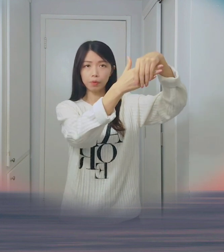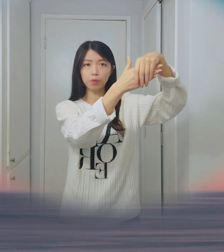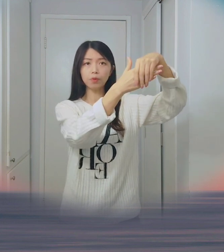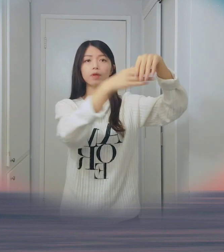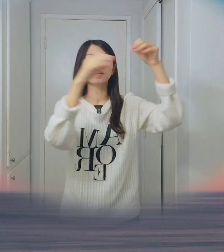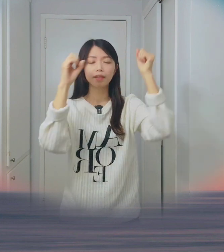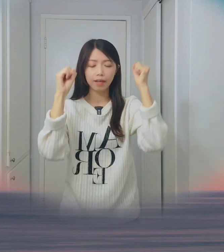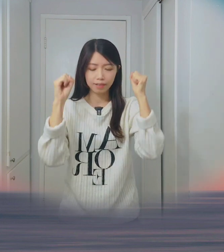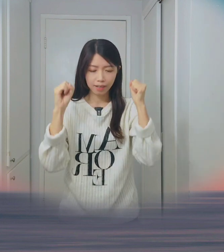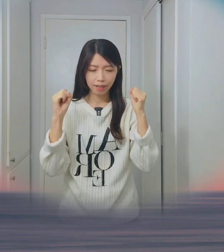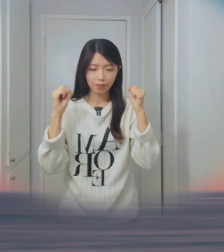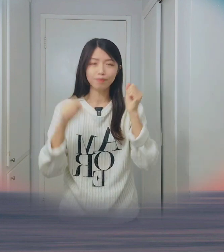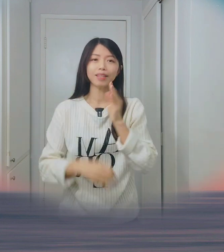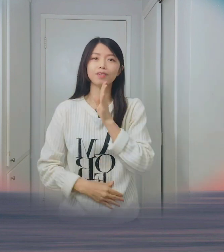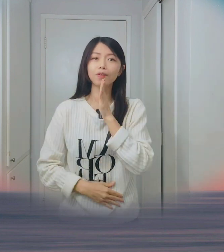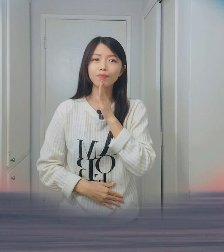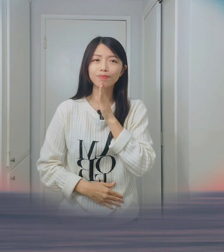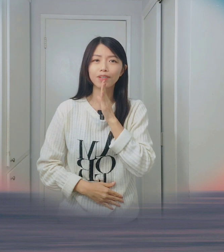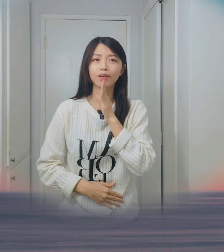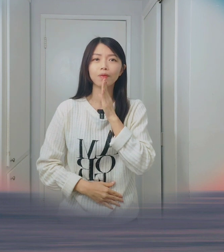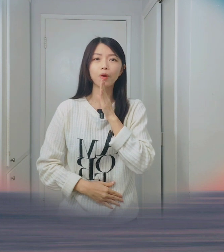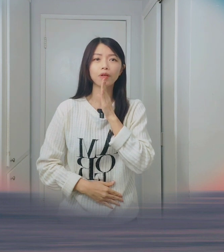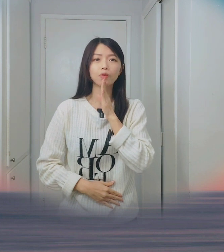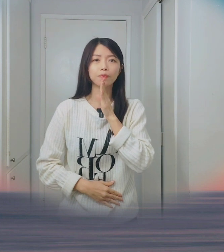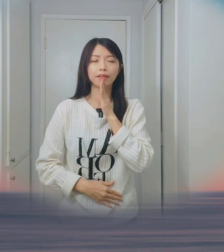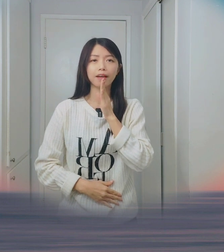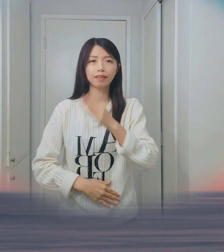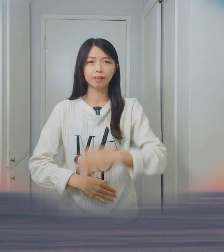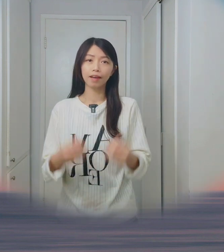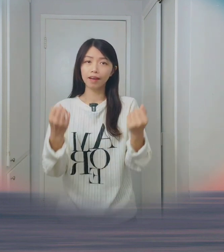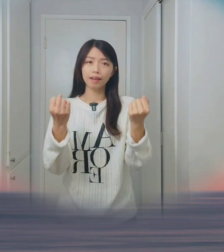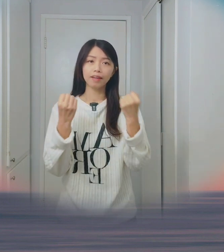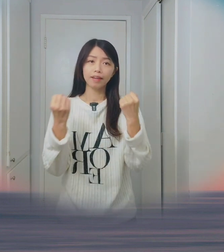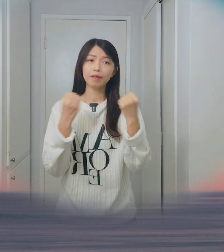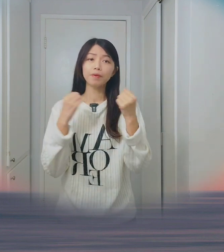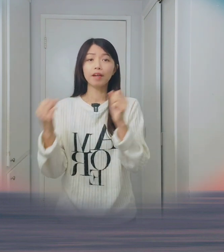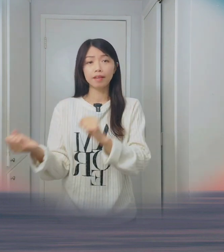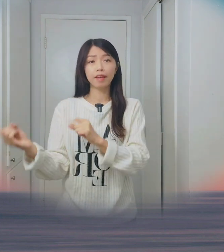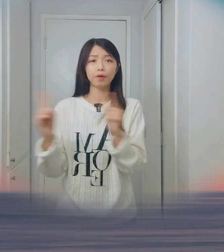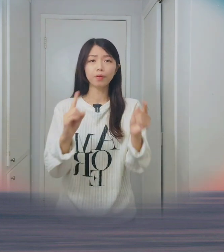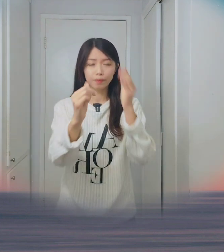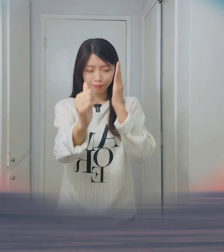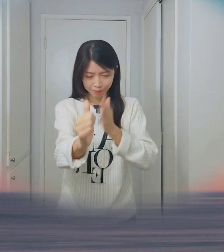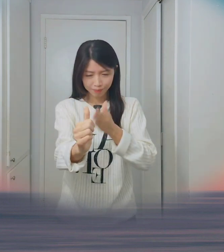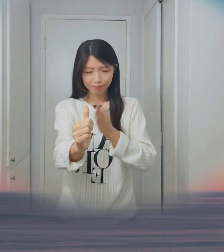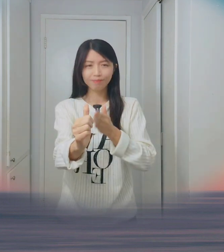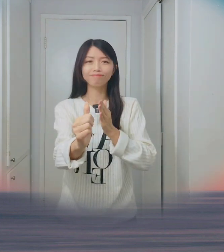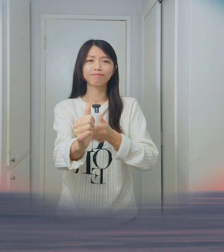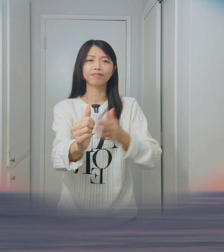손 잡고 계시잖아요. 맞죠? 이렇게 표현해줬습니다. 힘을 내세요.